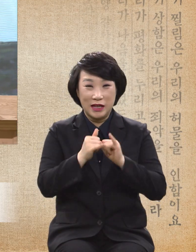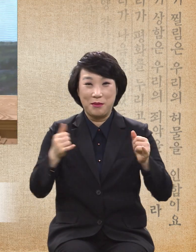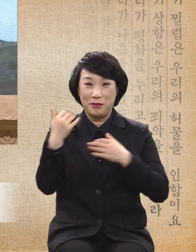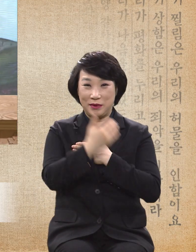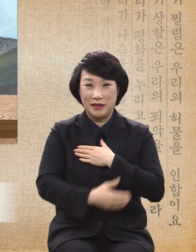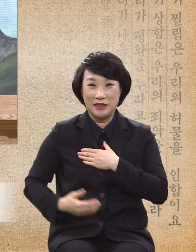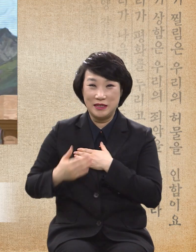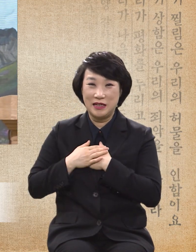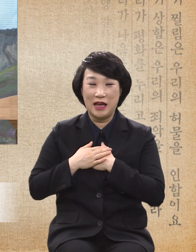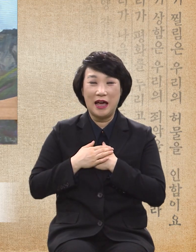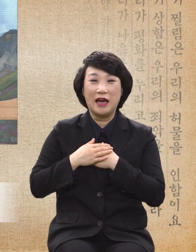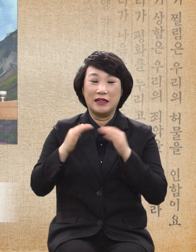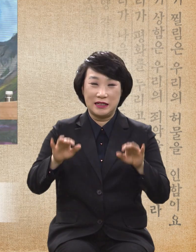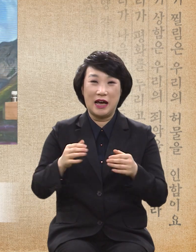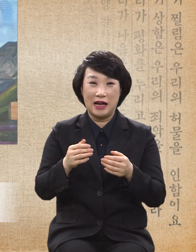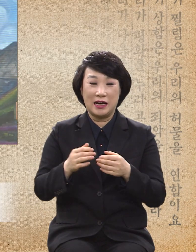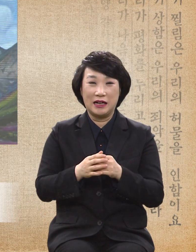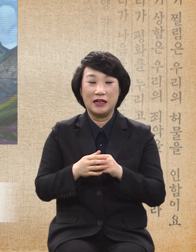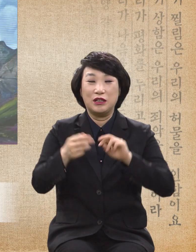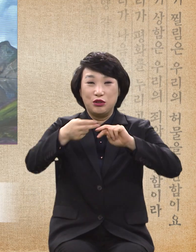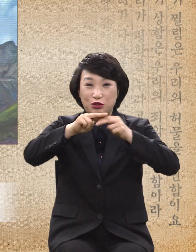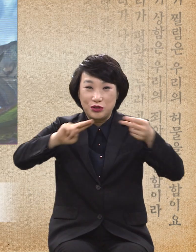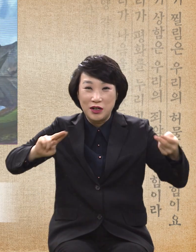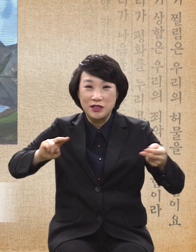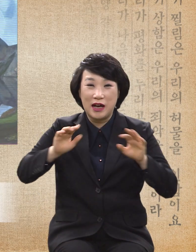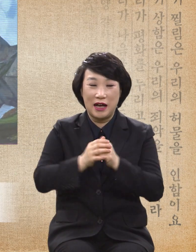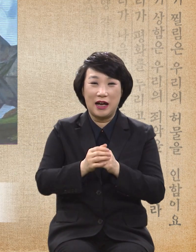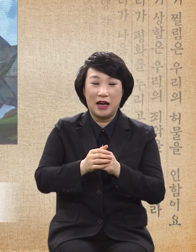다 그리는 게놈의 지도가 나왔을 때